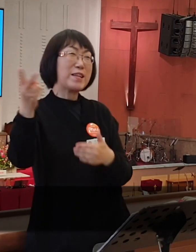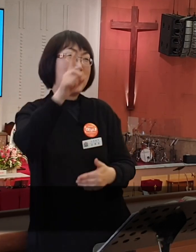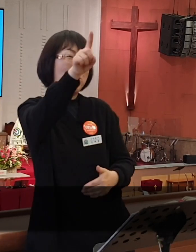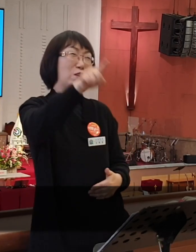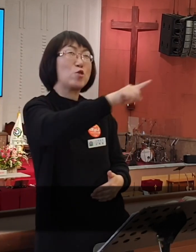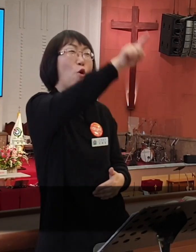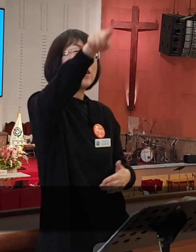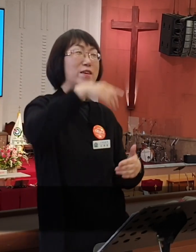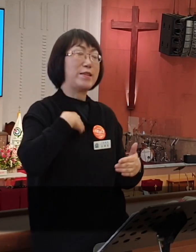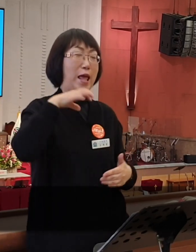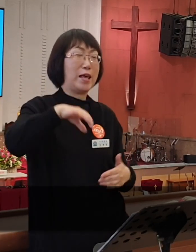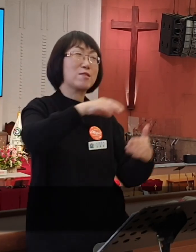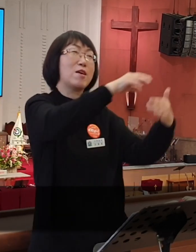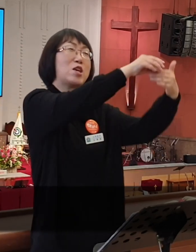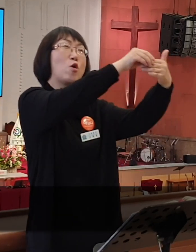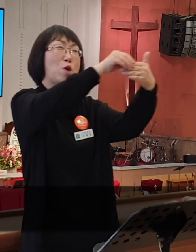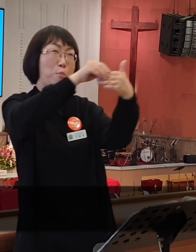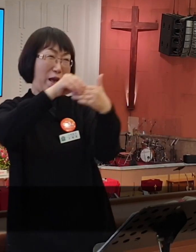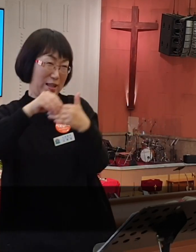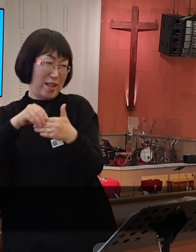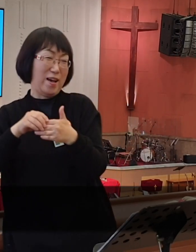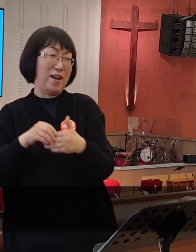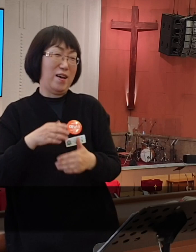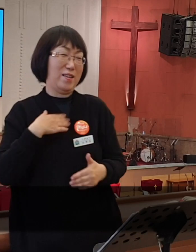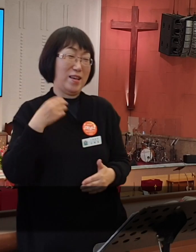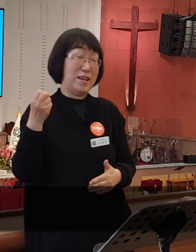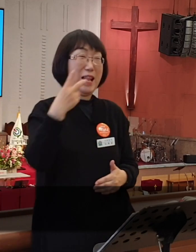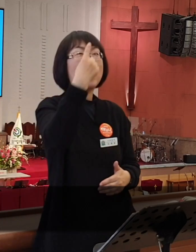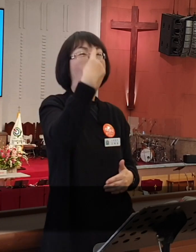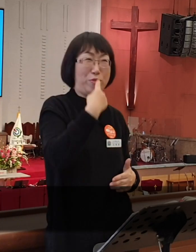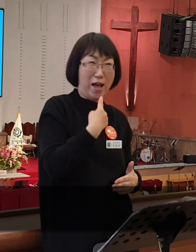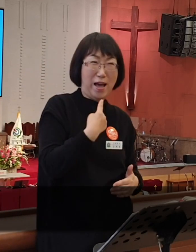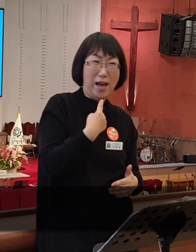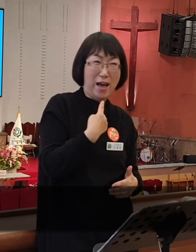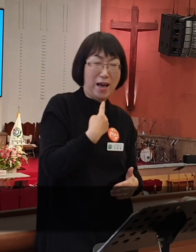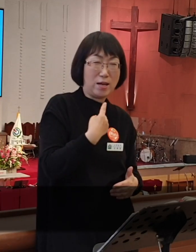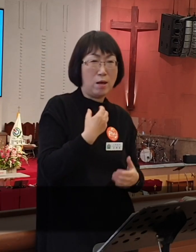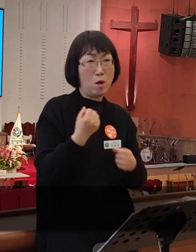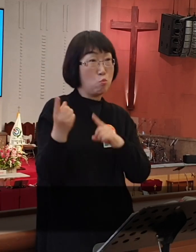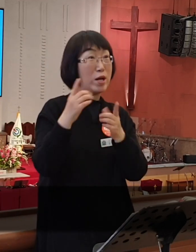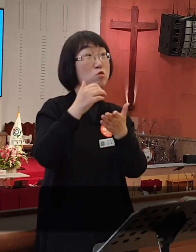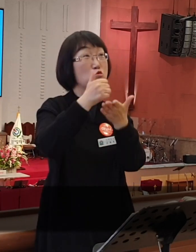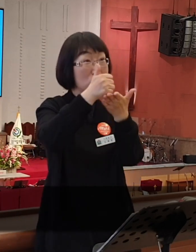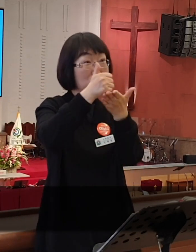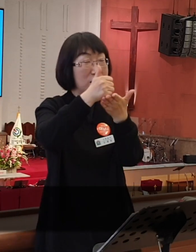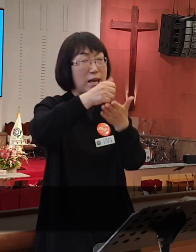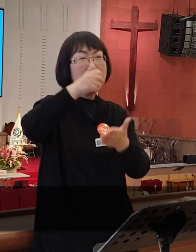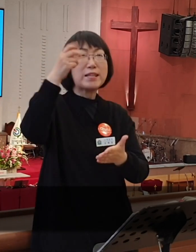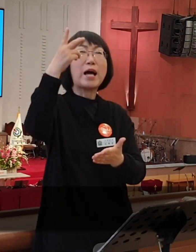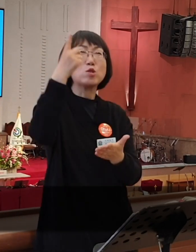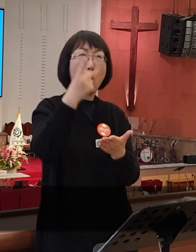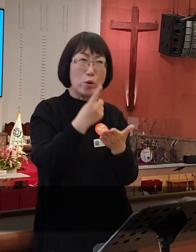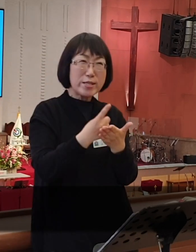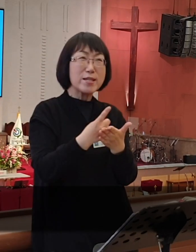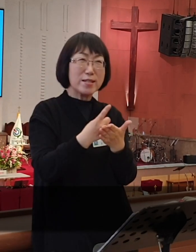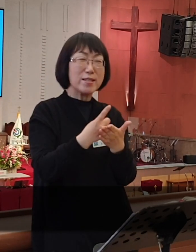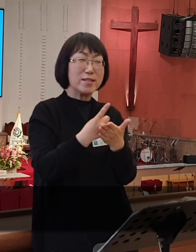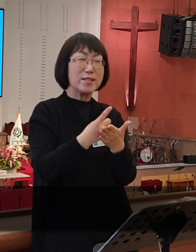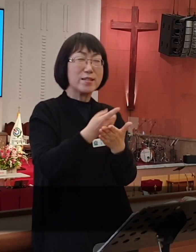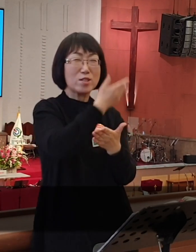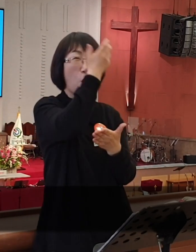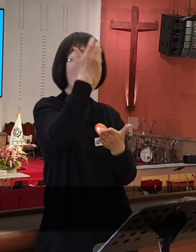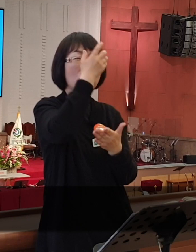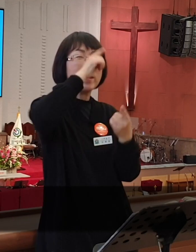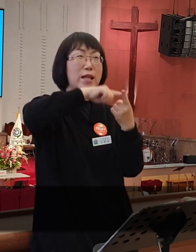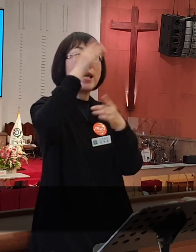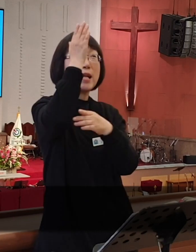와서 너희를 내게로 영접하여 내가 다시 온대요. 이건 부활하신 주님 다시 오실